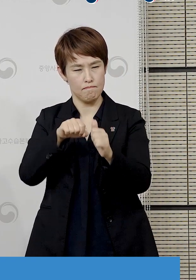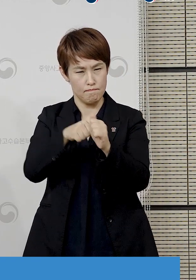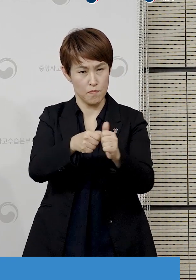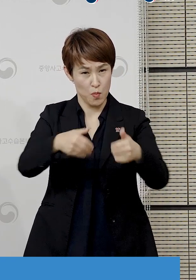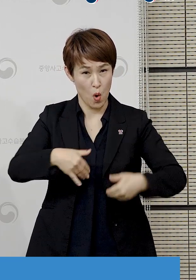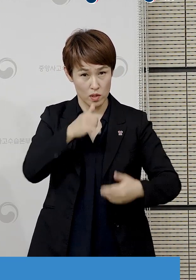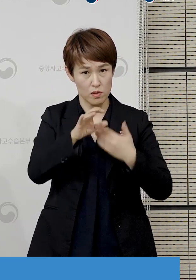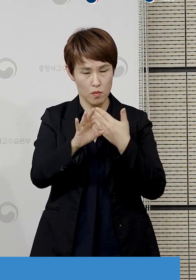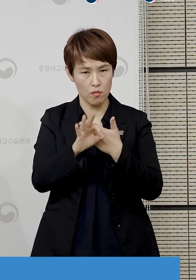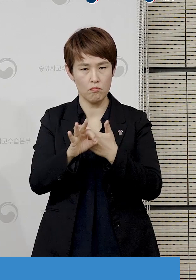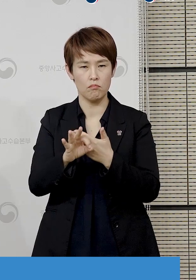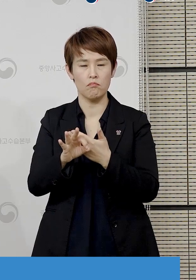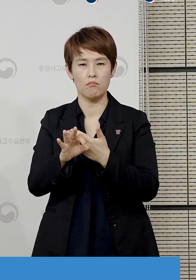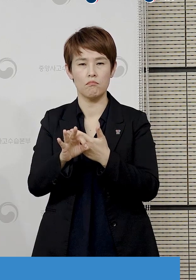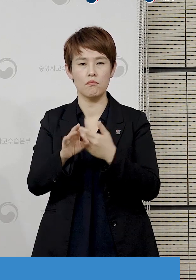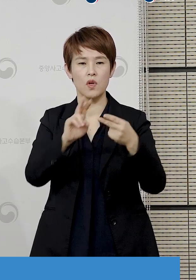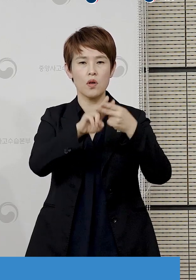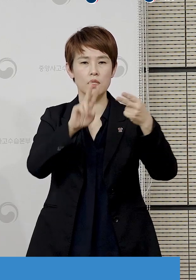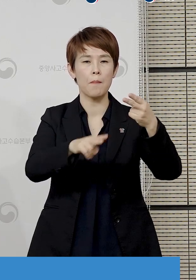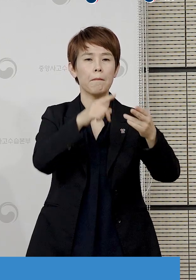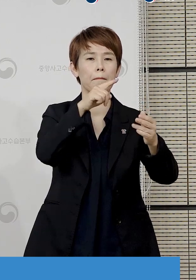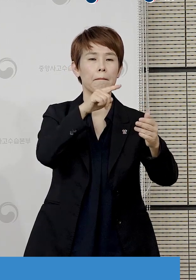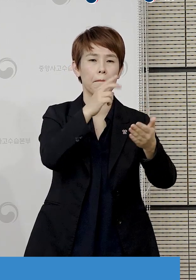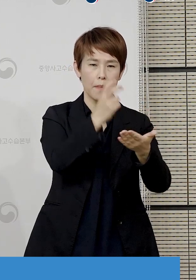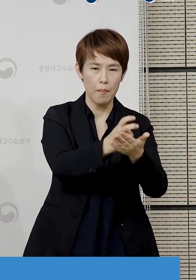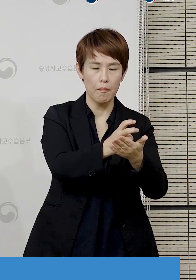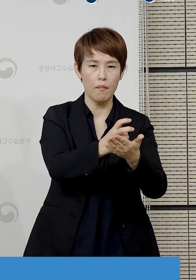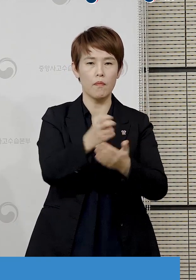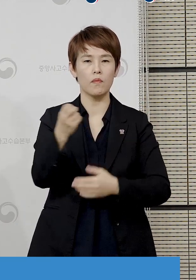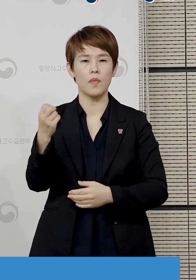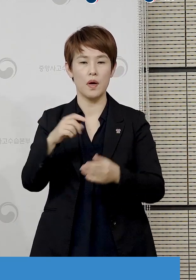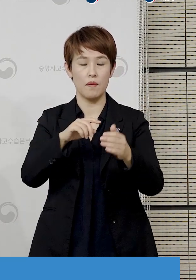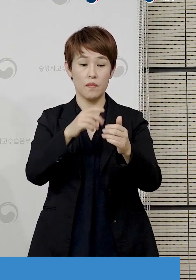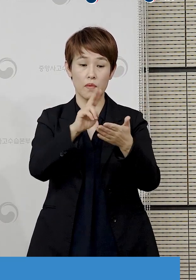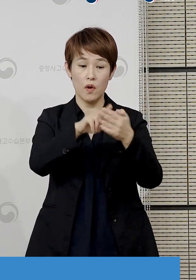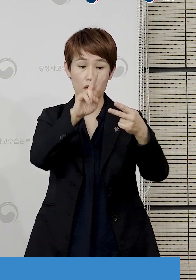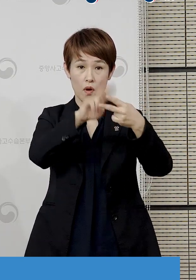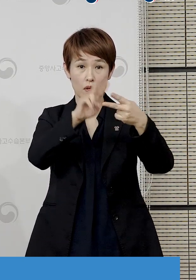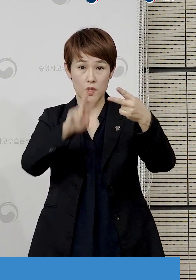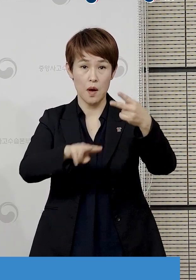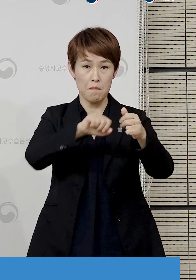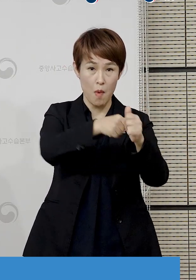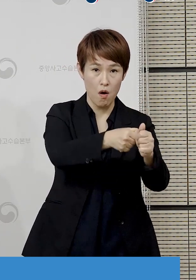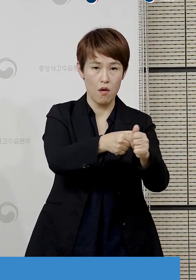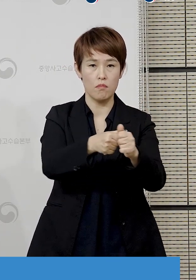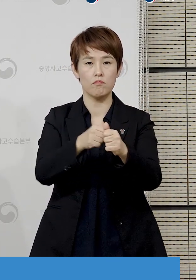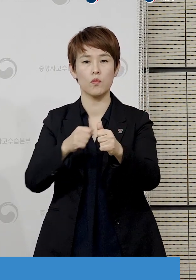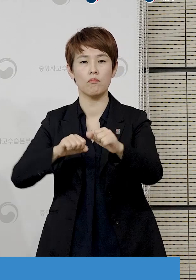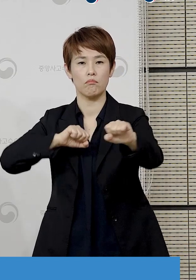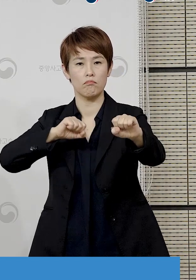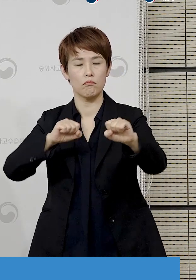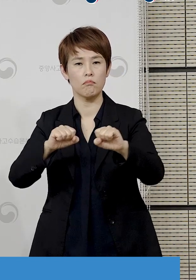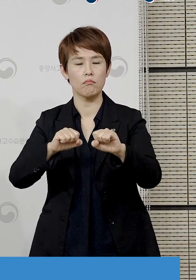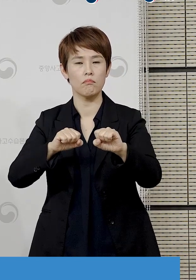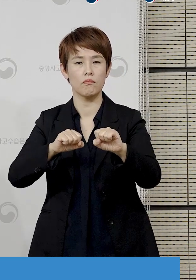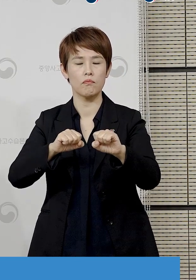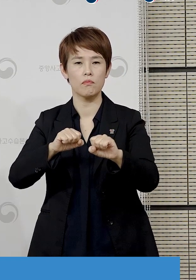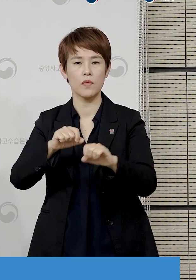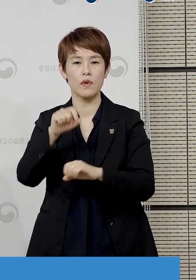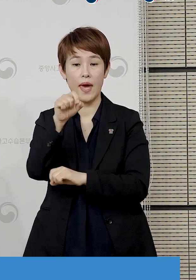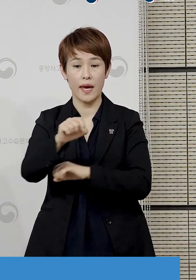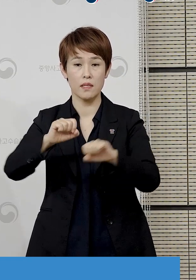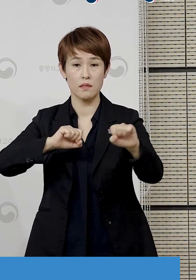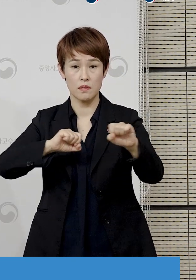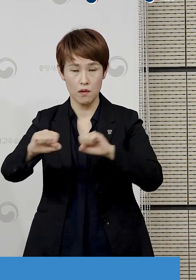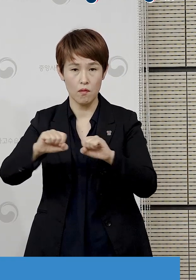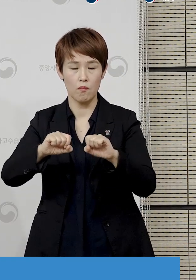형사벌과 또 행정벌 두 가지가 동시에 병과가 가능하고 뭐 형량도 2년 이하의 징역, 5천만